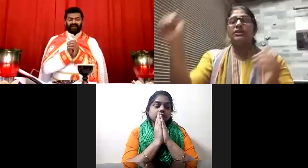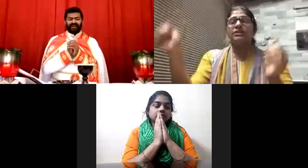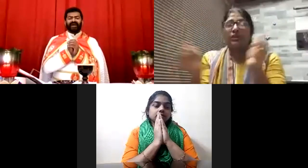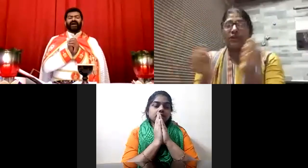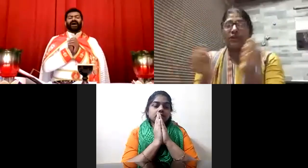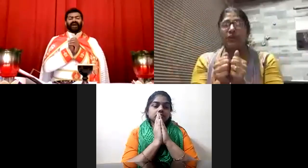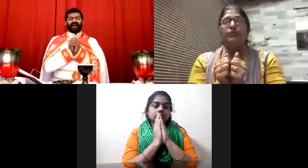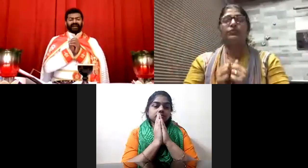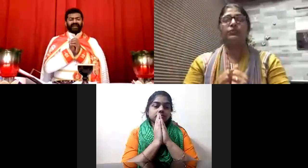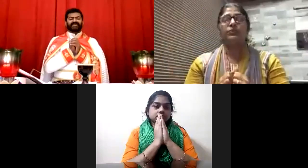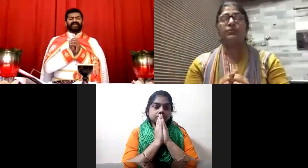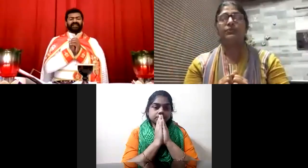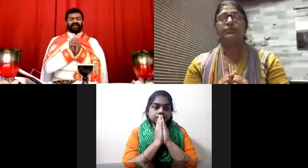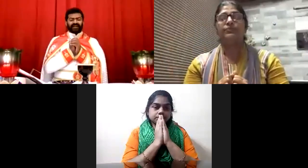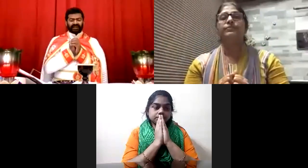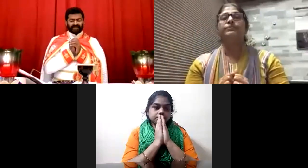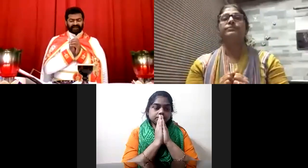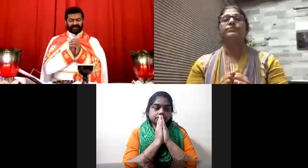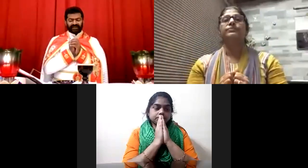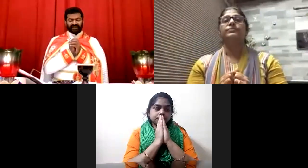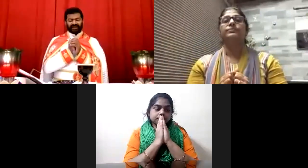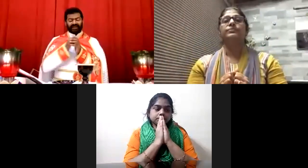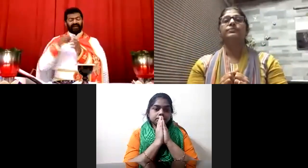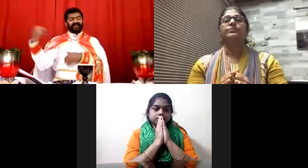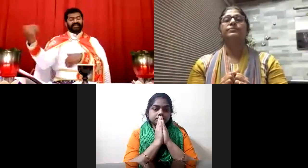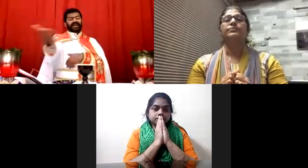രാജാവേ, അങ്ങയുടെ സന്നിധിയിലേക്ക്